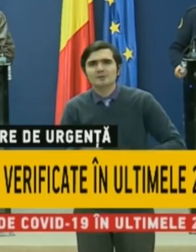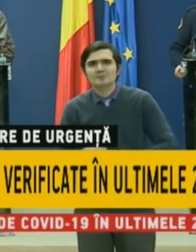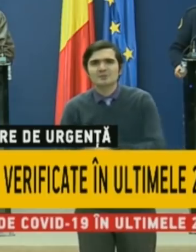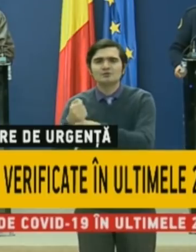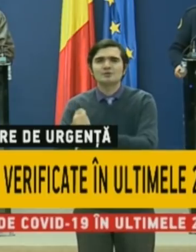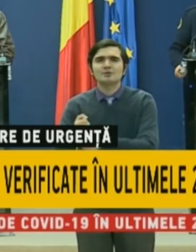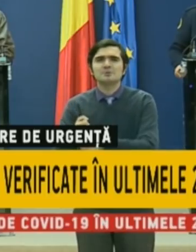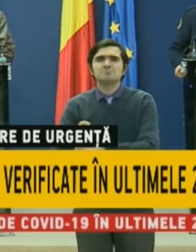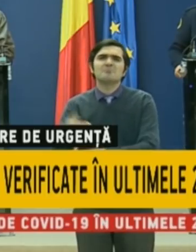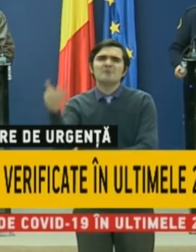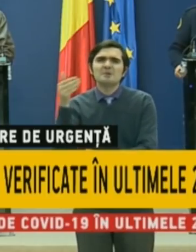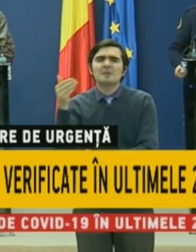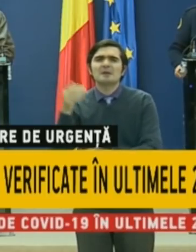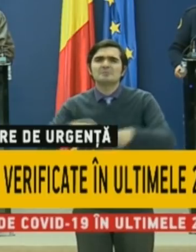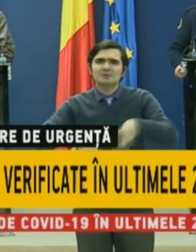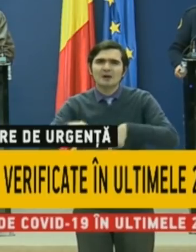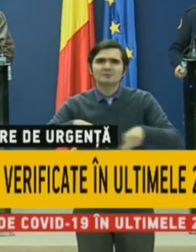economici.